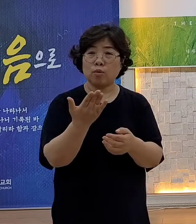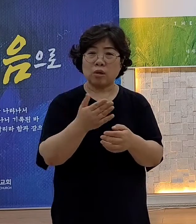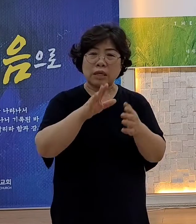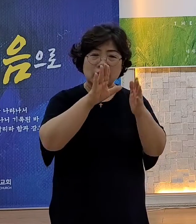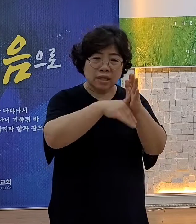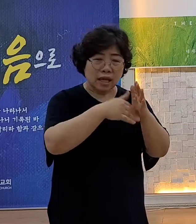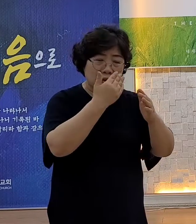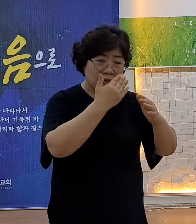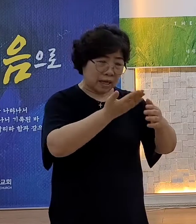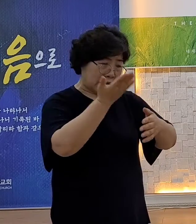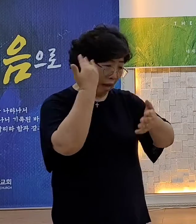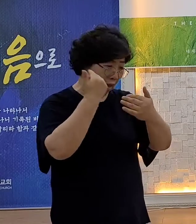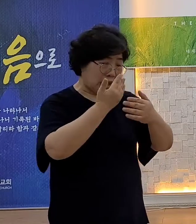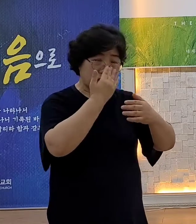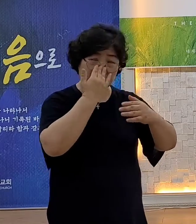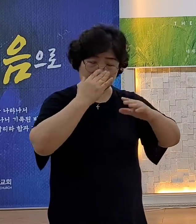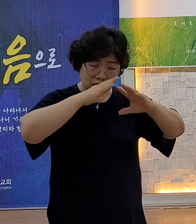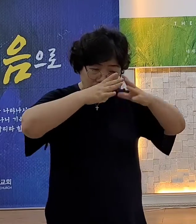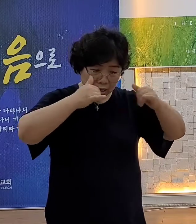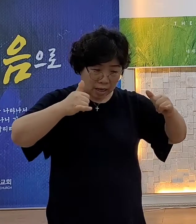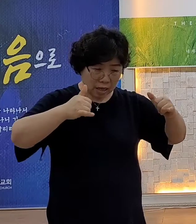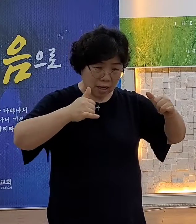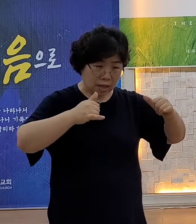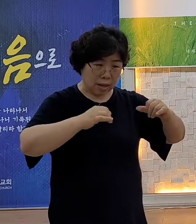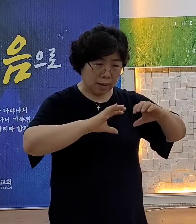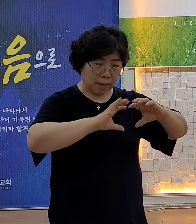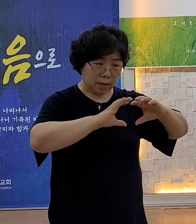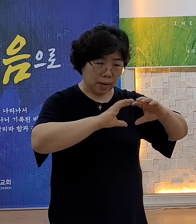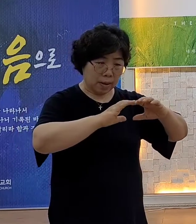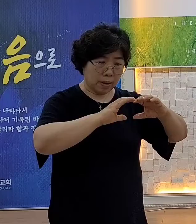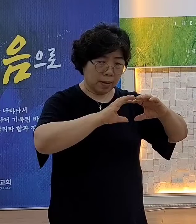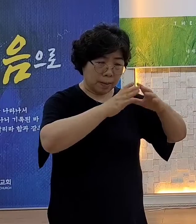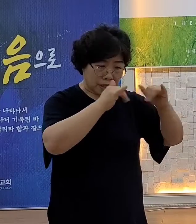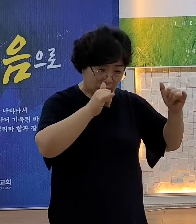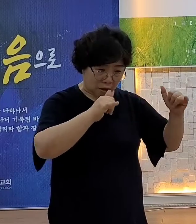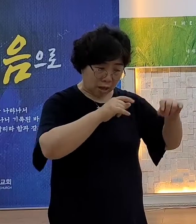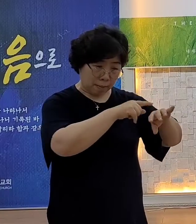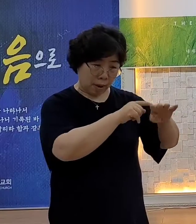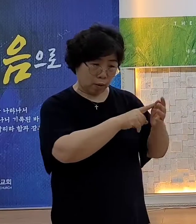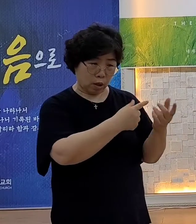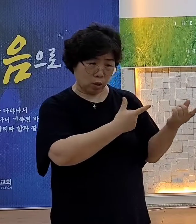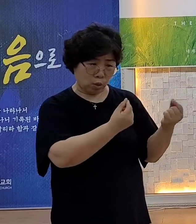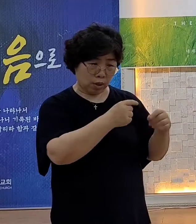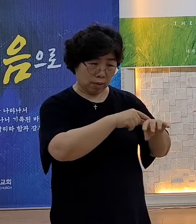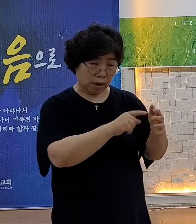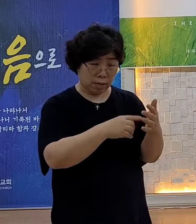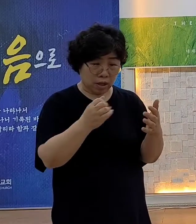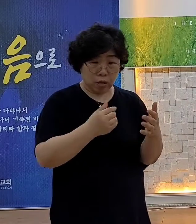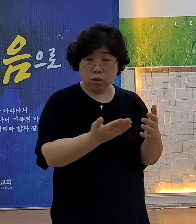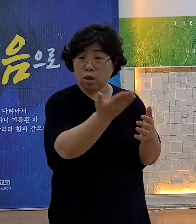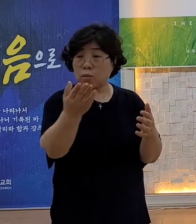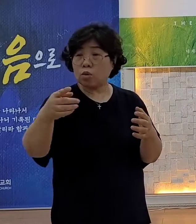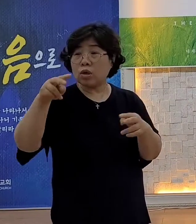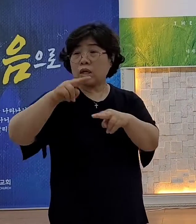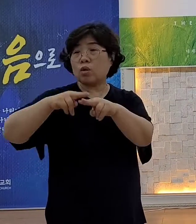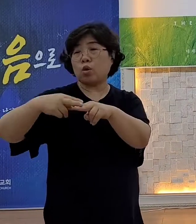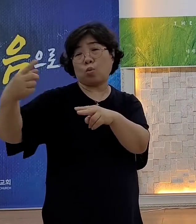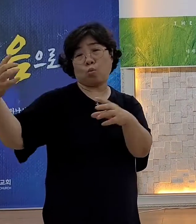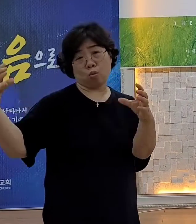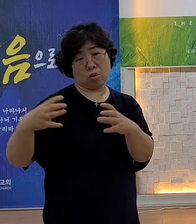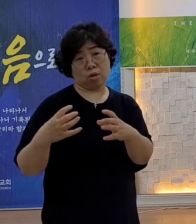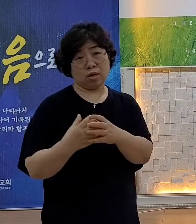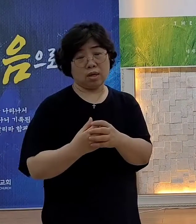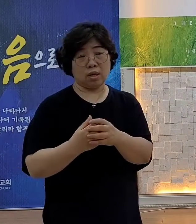계십니다. 지난 6개월 동안에 그 전반기 동안 하나님께서 여러 모양으로 우리를 도우시고 은혜를 베풀어 주신